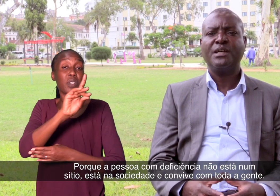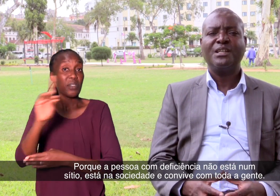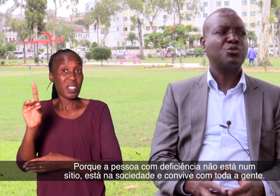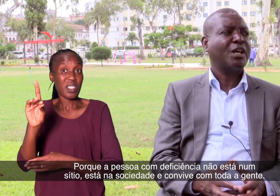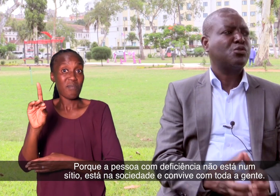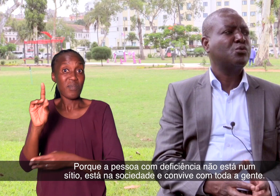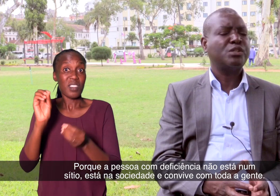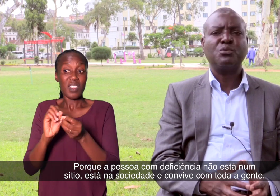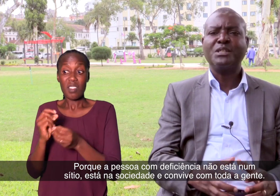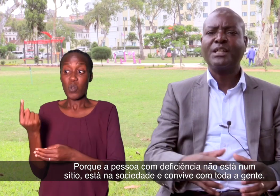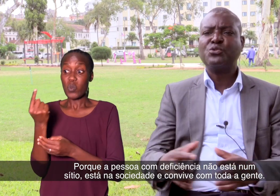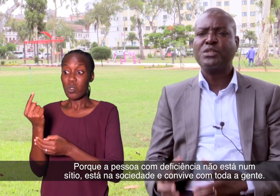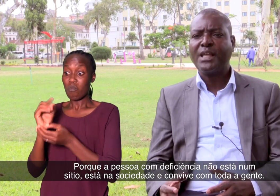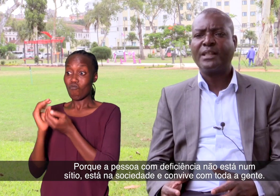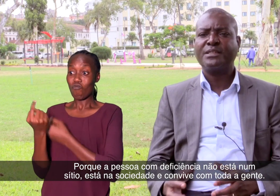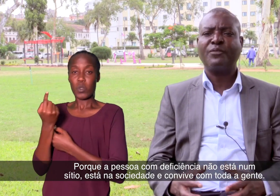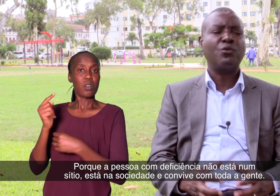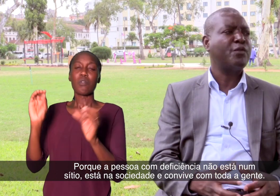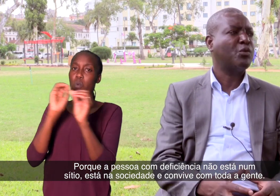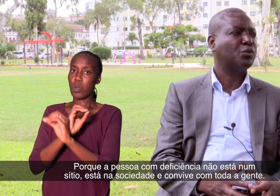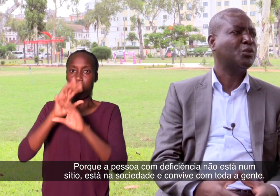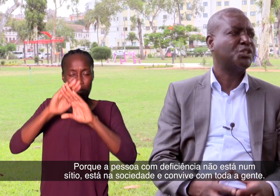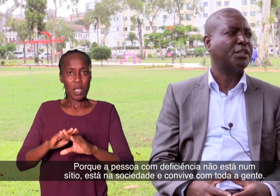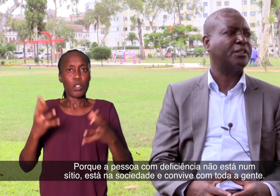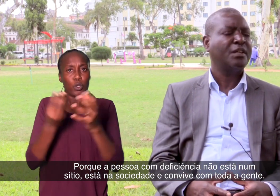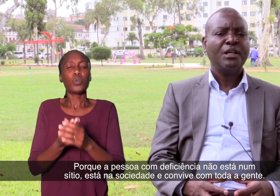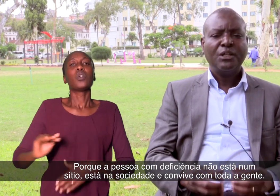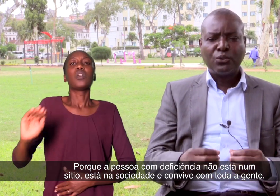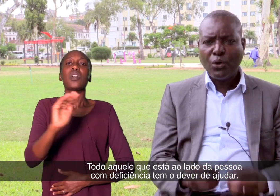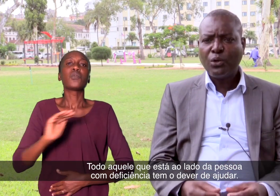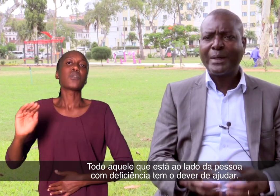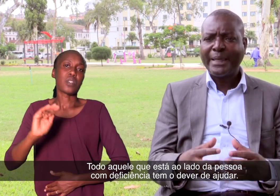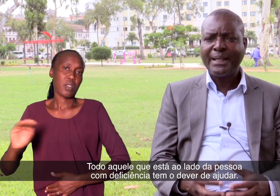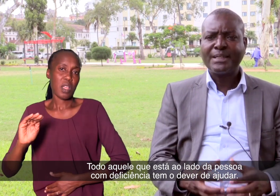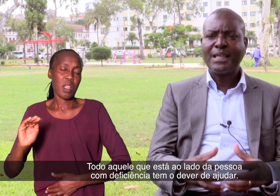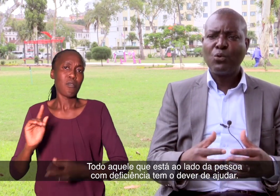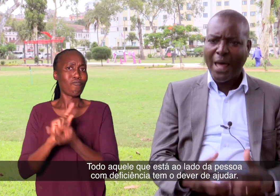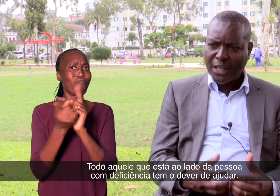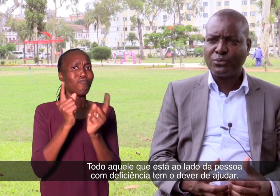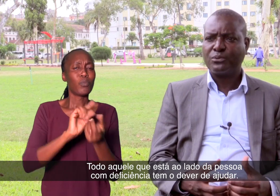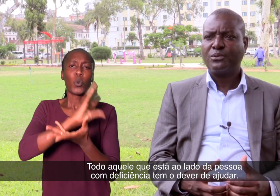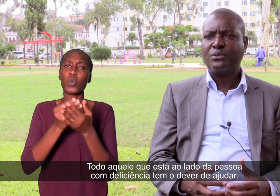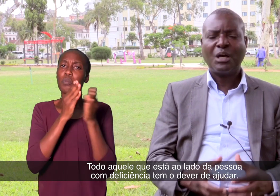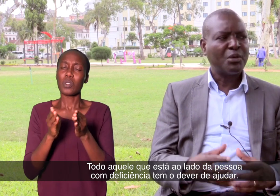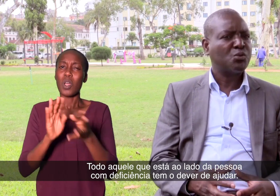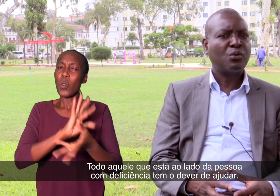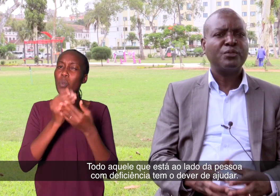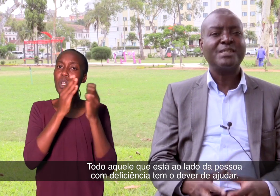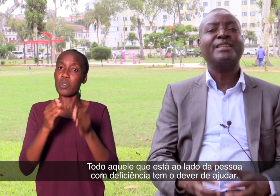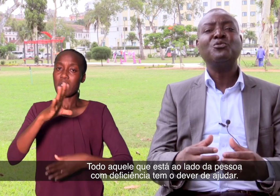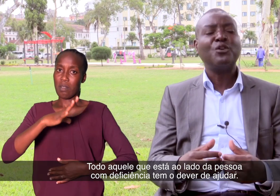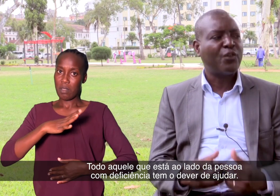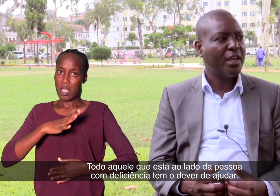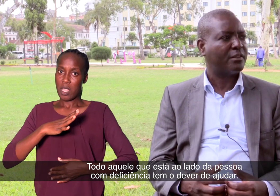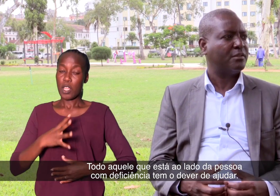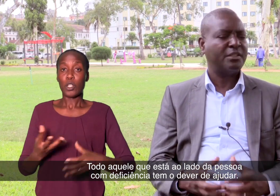deficiência não está só num sítio, mas está na sociedade, está a conviver com toda a gente. Todo aquele que está ao lado da pessoa com